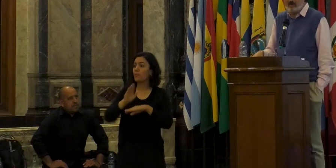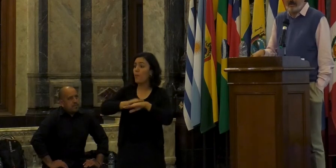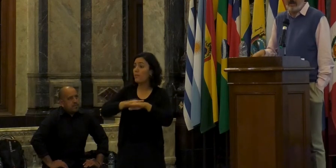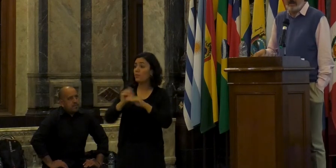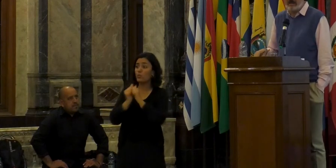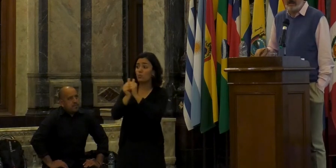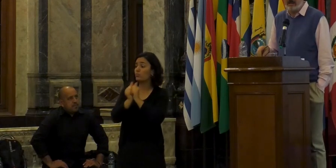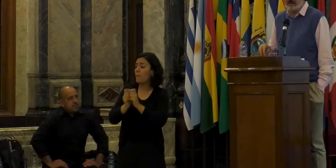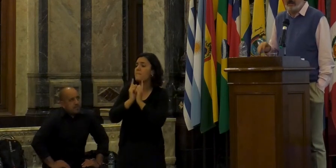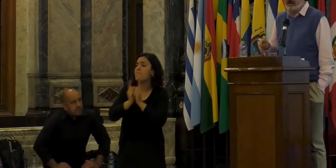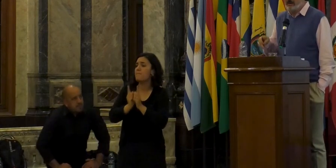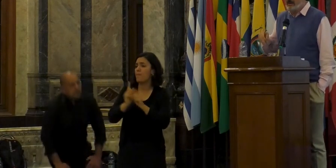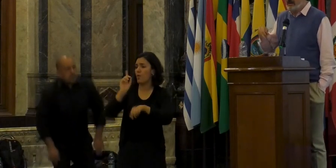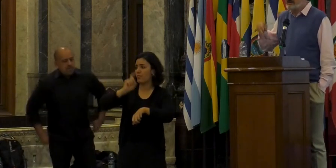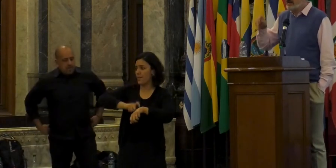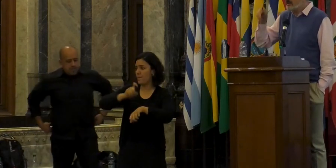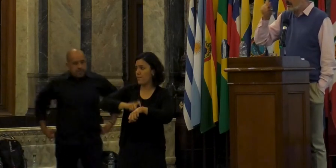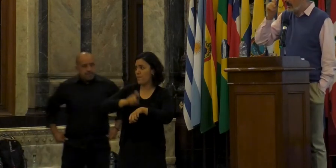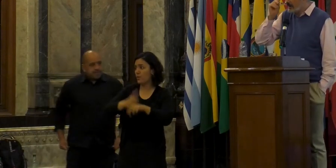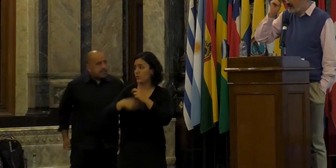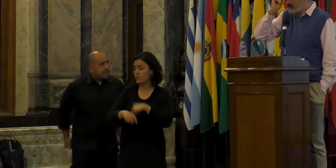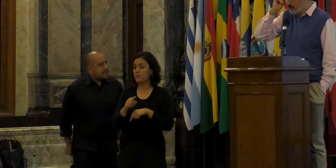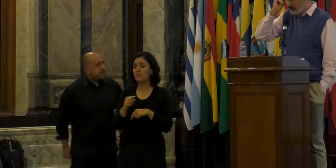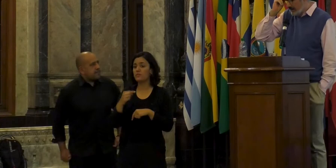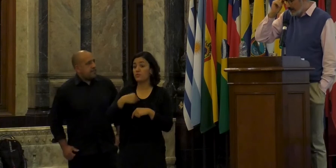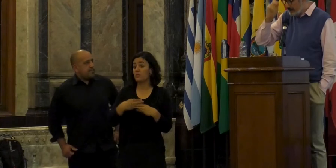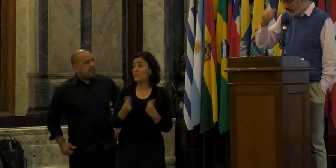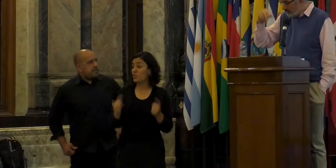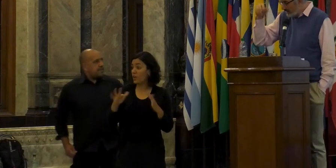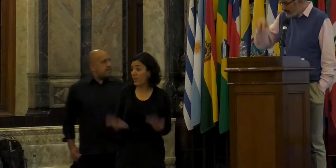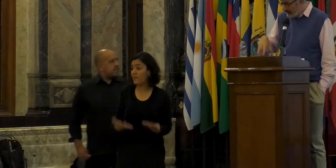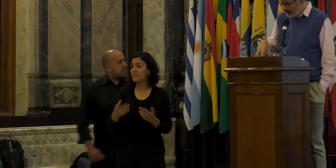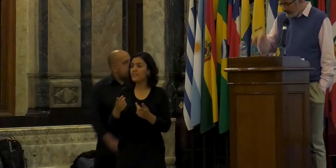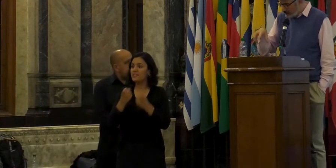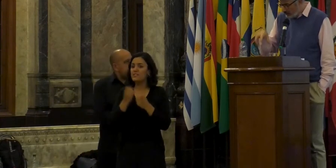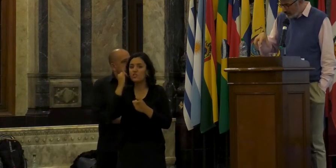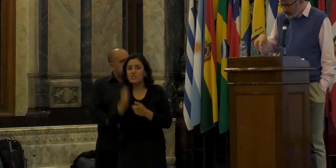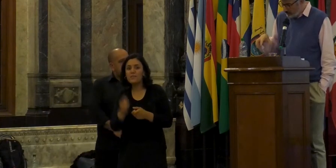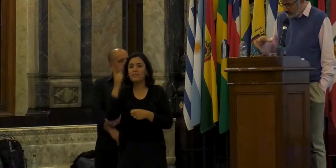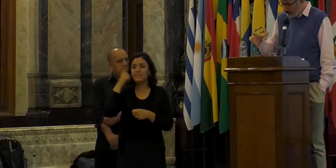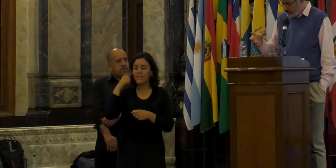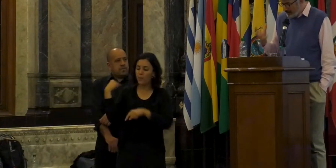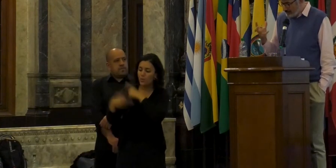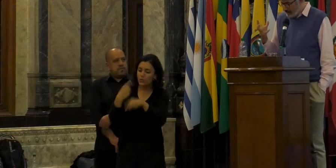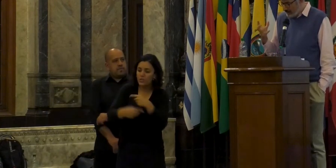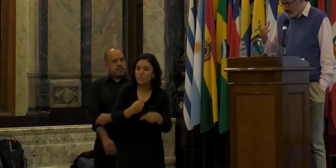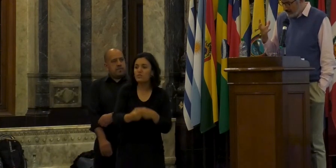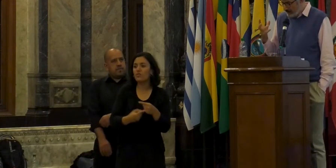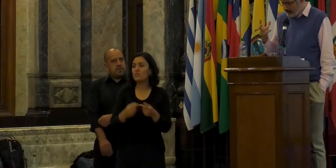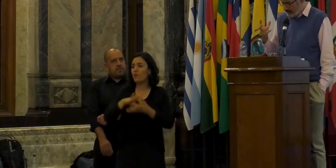se dan simultáneamente. Así que yo lo que siento es la necesidad de pensar estos procesos de una forma más